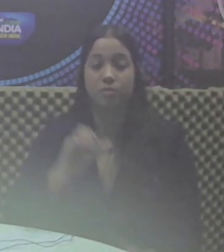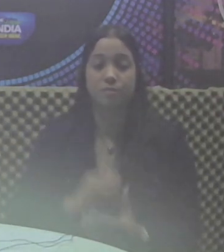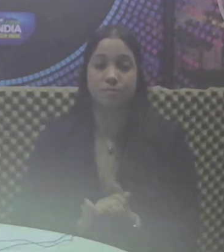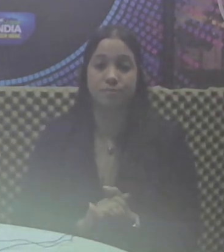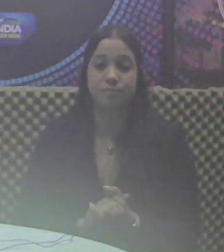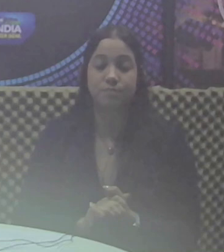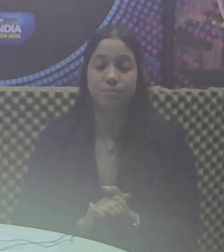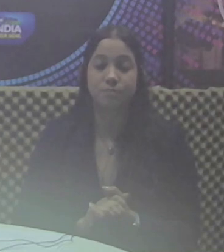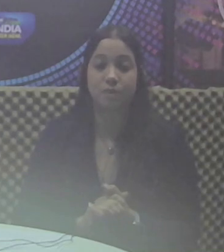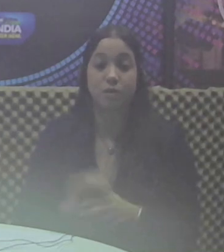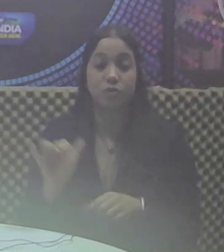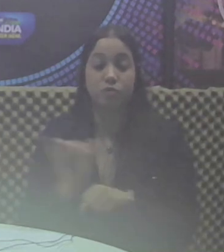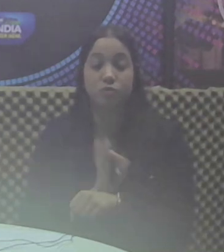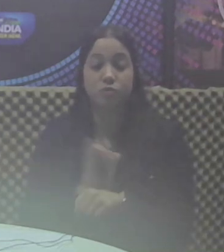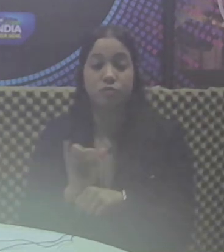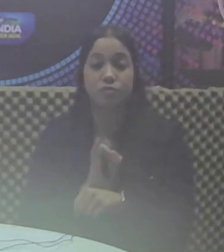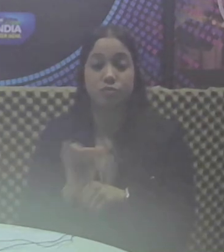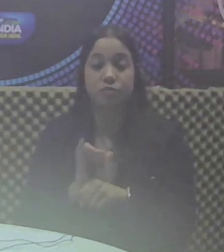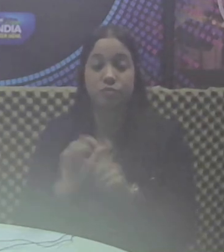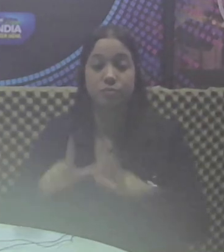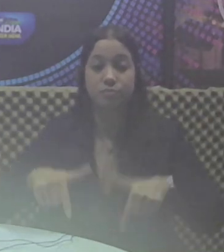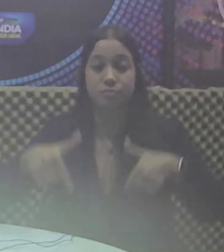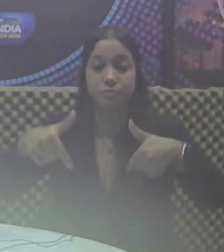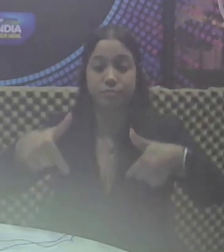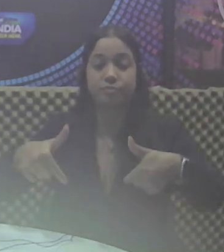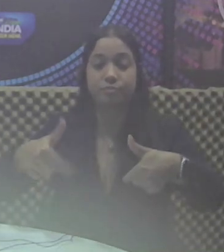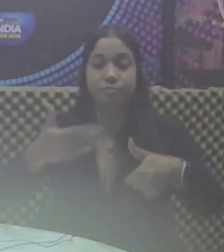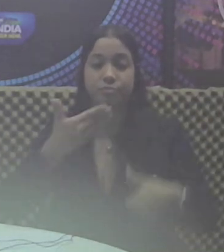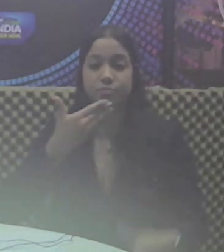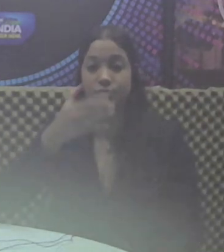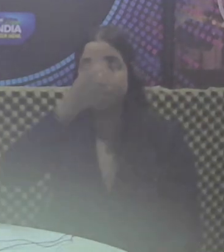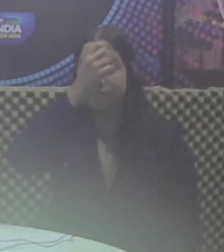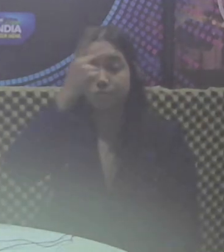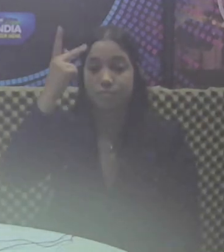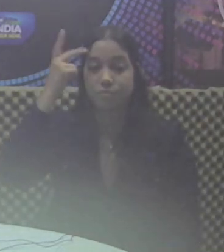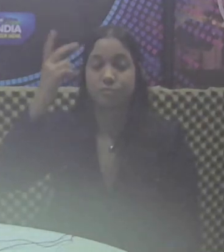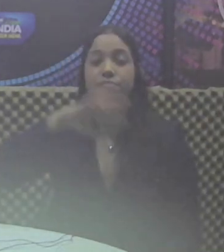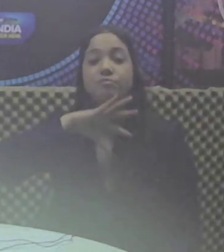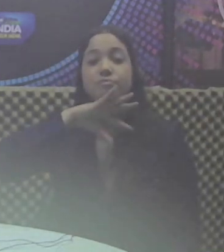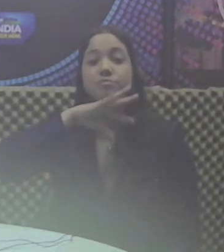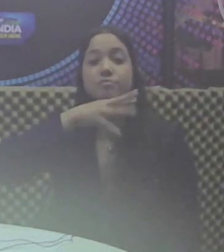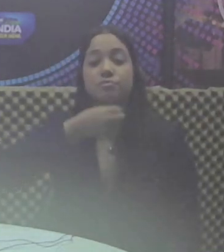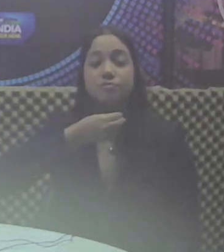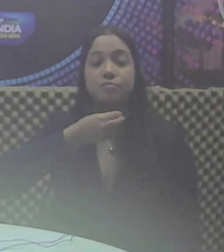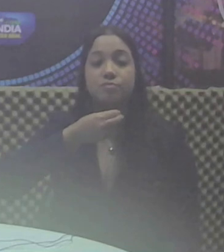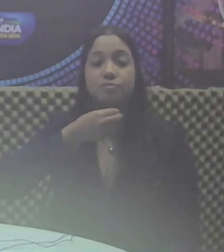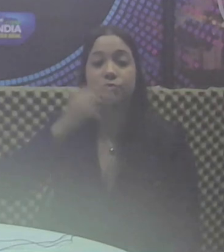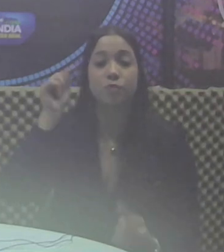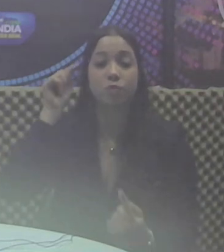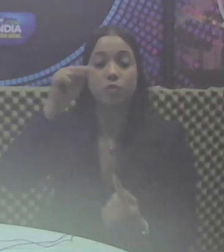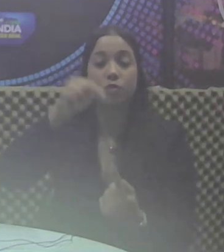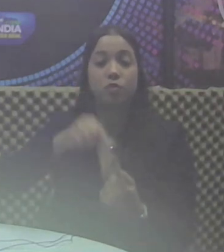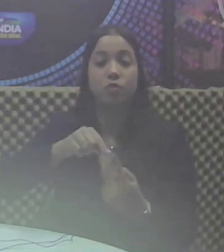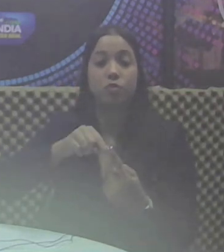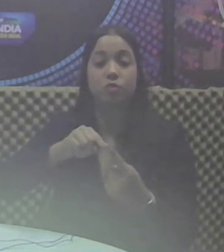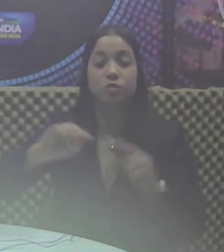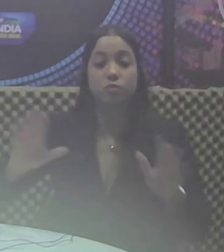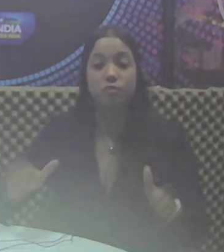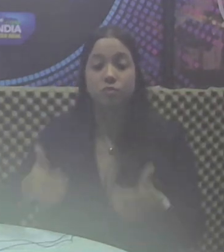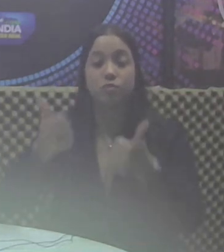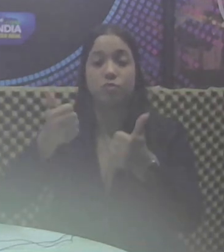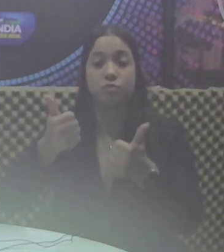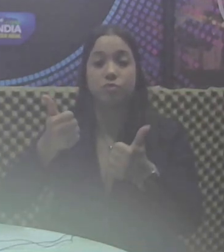A estratégia segue o plano de ação determinado pelo prefeito Odelmo Leão e visa otimizar o fluxo e